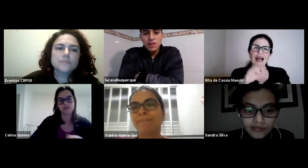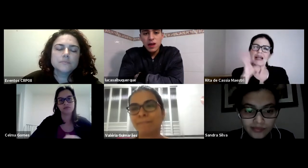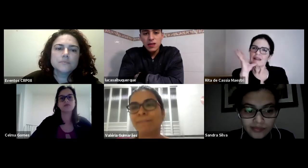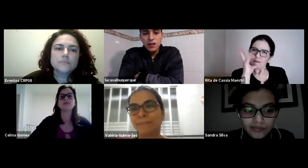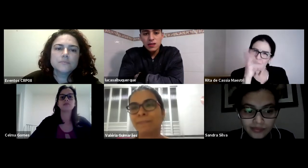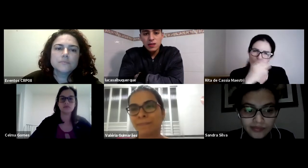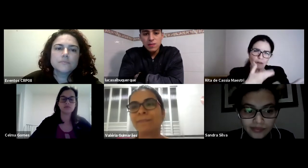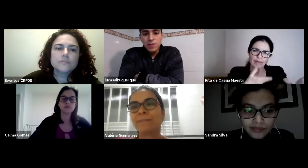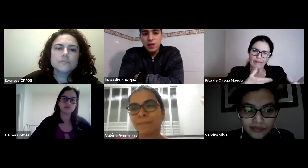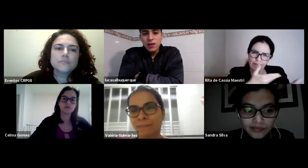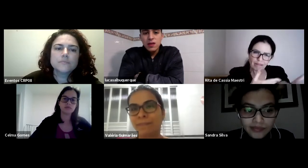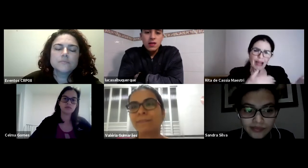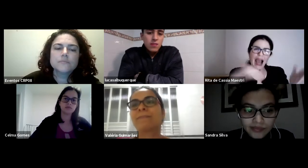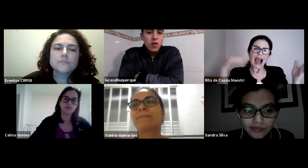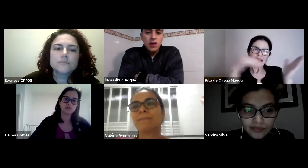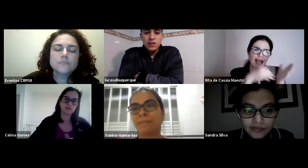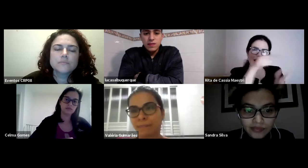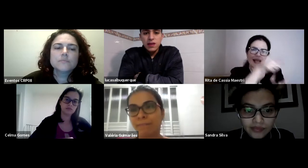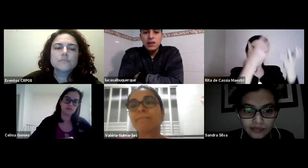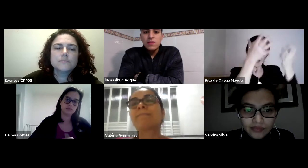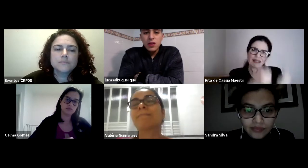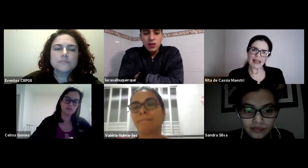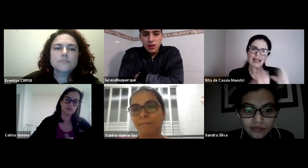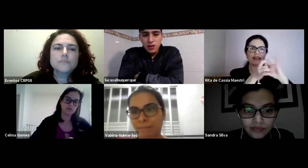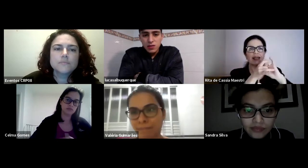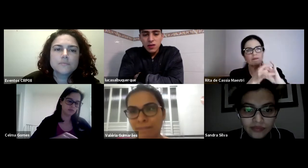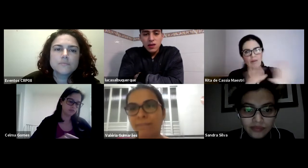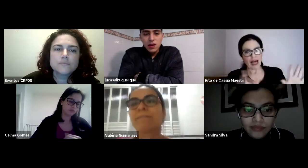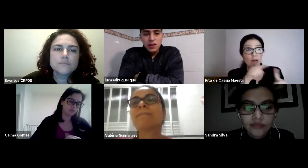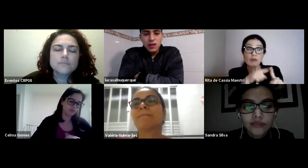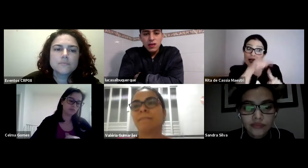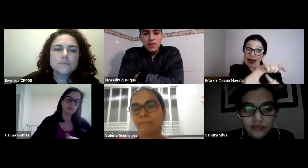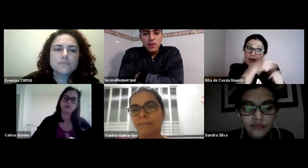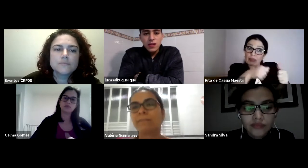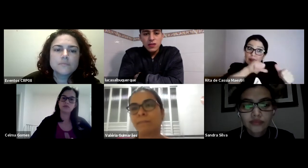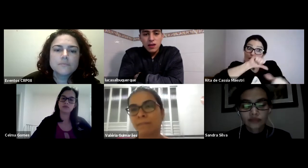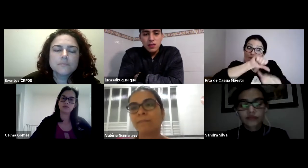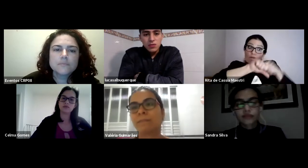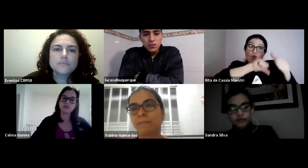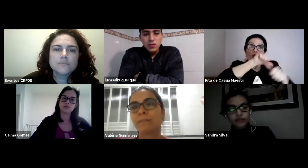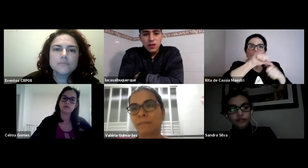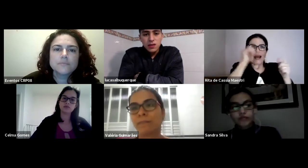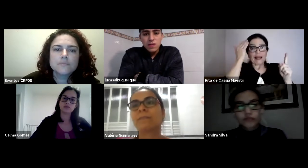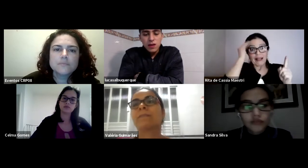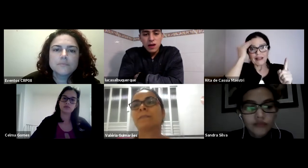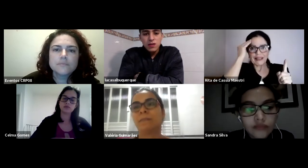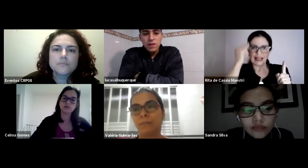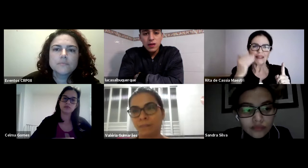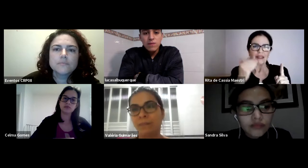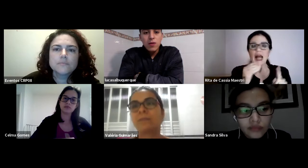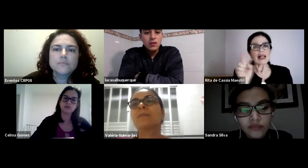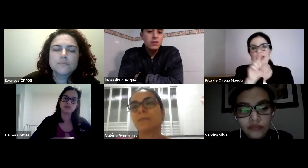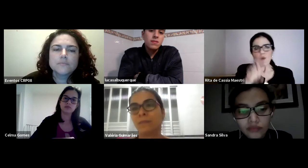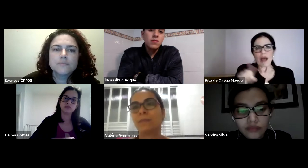precisa trabalhar essa questão. E demora, tem que ir mediando até que a família aceite que o surdo tem essa liberdade, né?